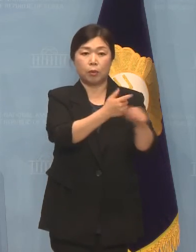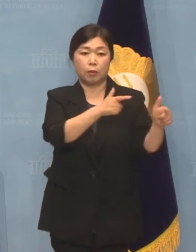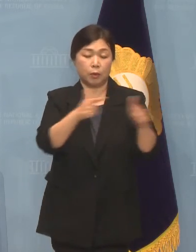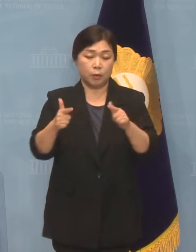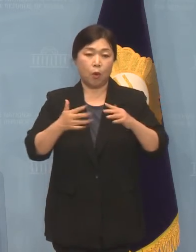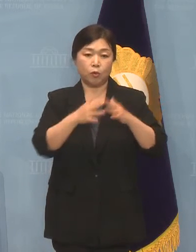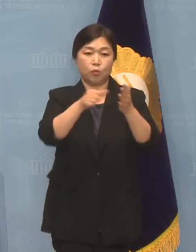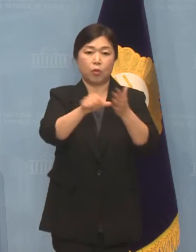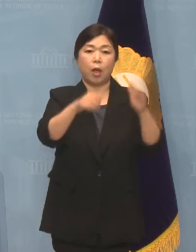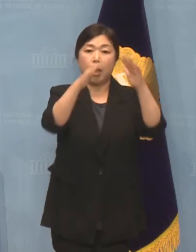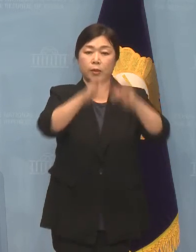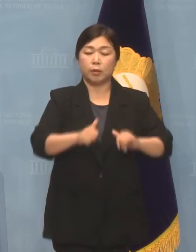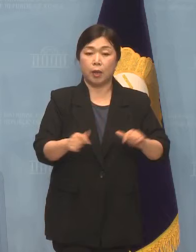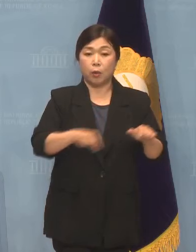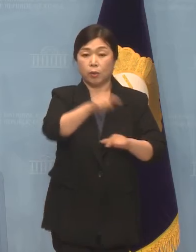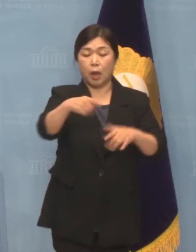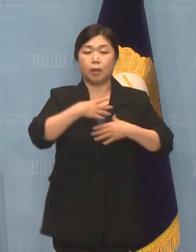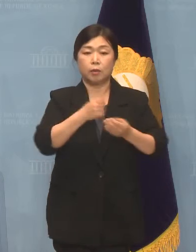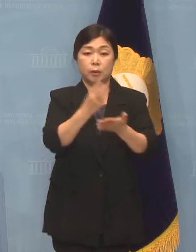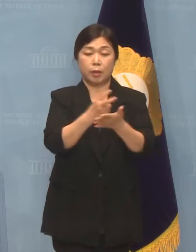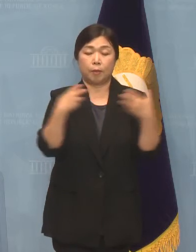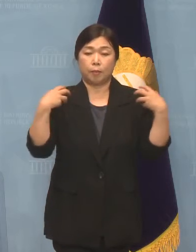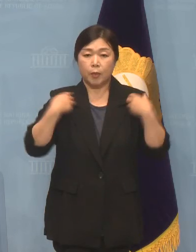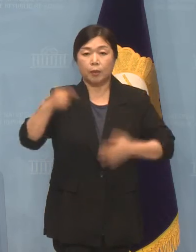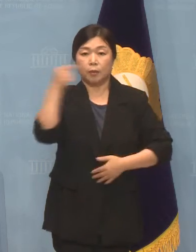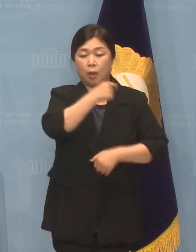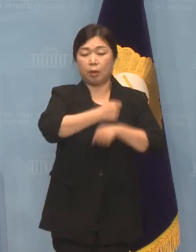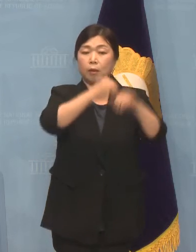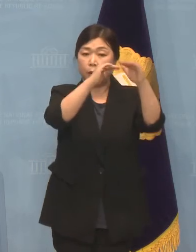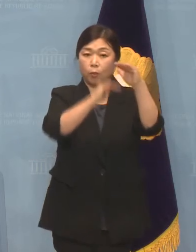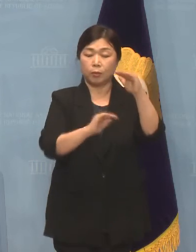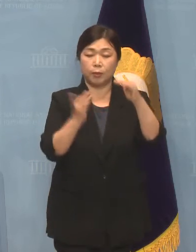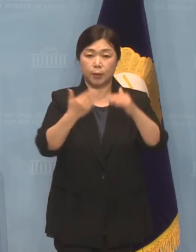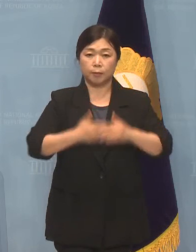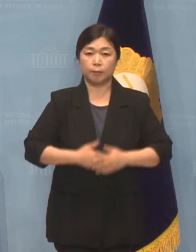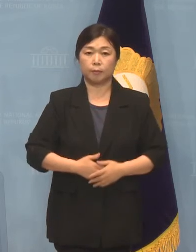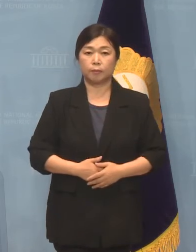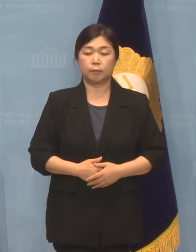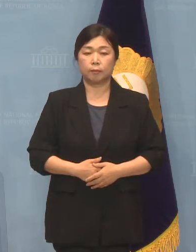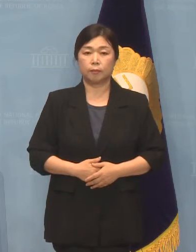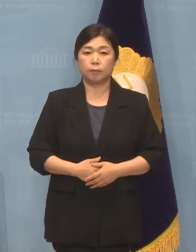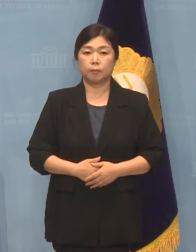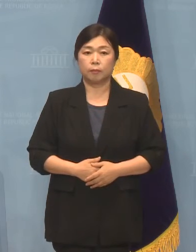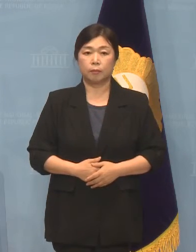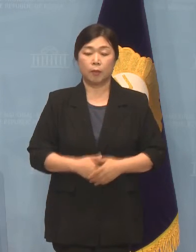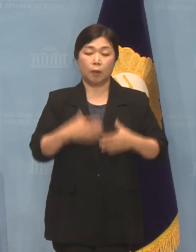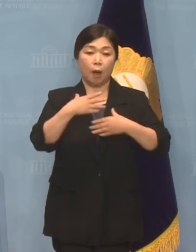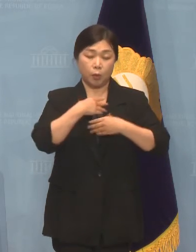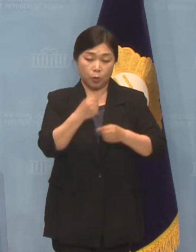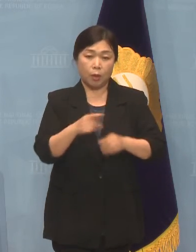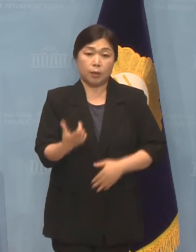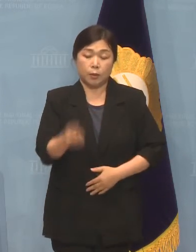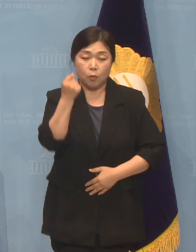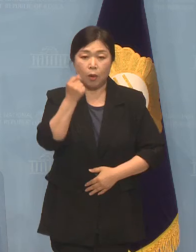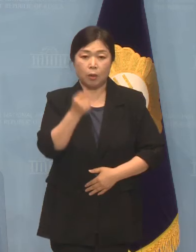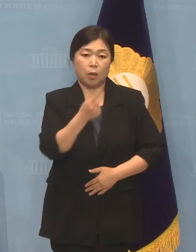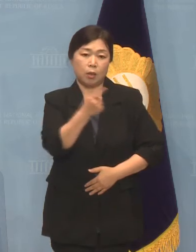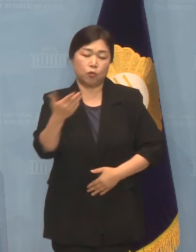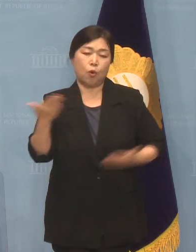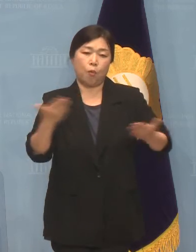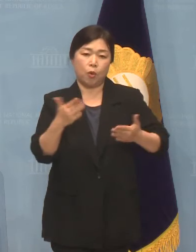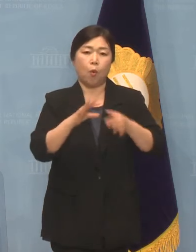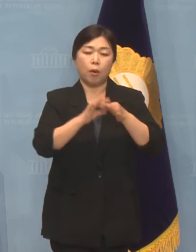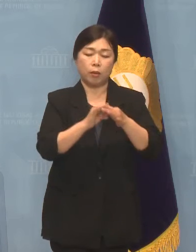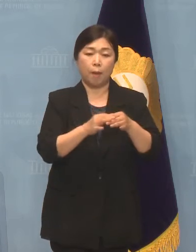건축물 해체 현장의 안전 책임을 강화하는 내용입니다. 또한 안전하고 신속한 소방 업무를 위한